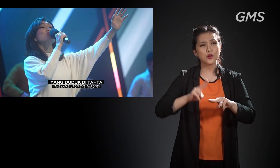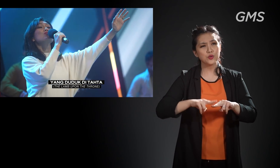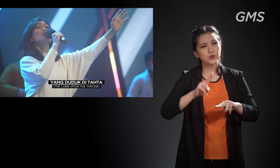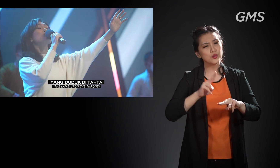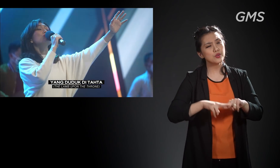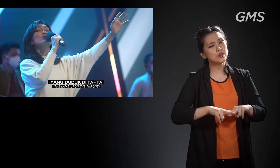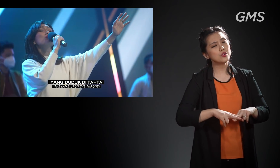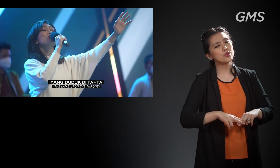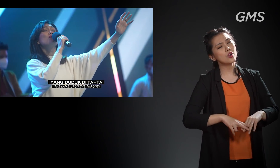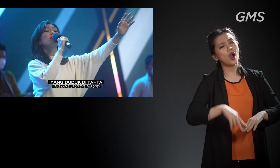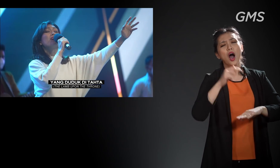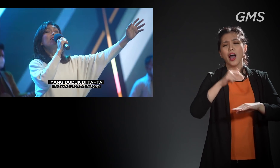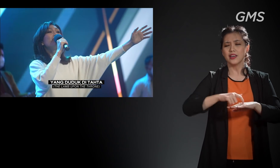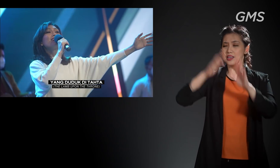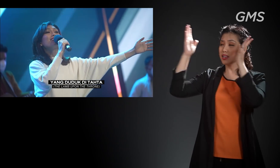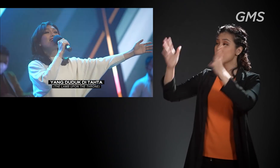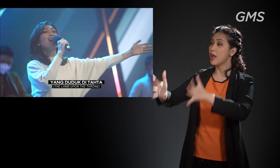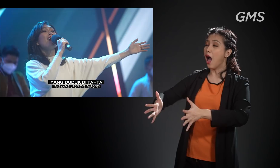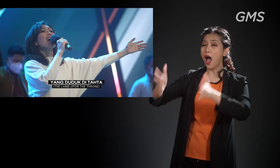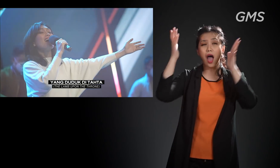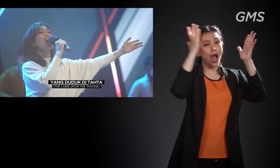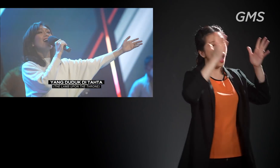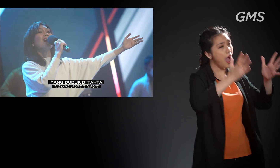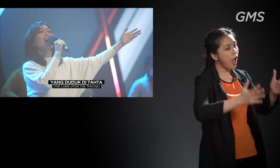yang duduk di